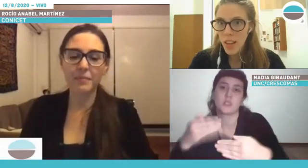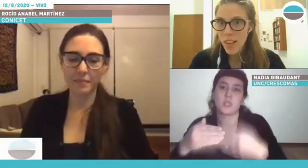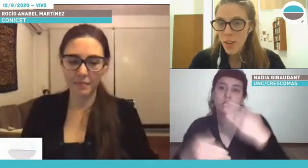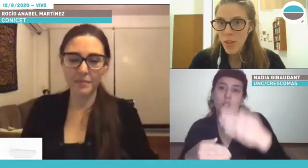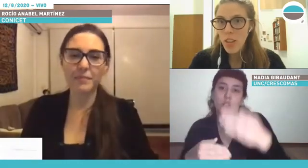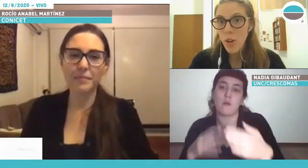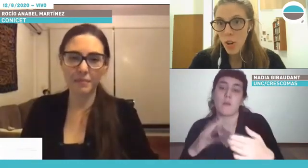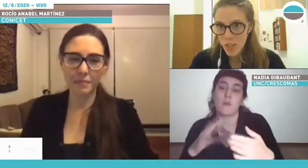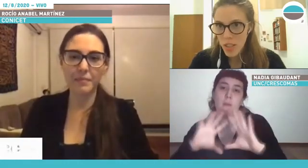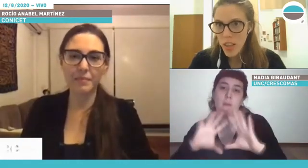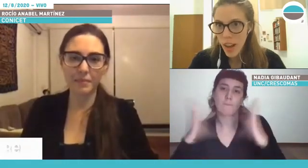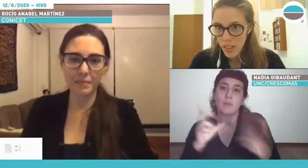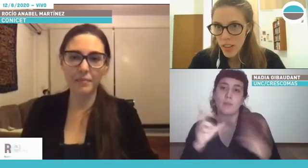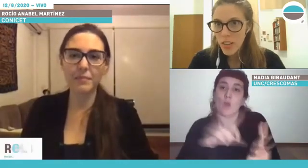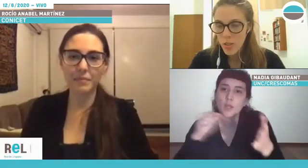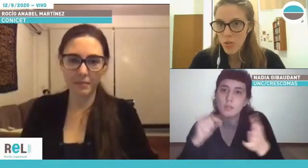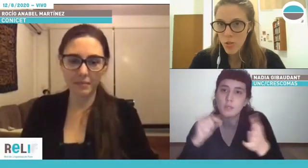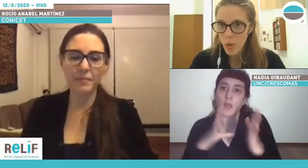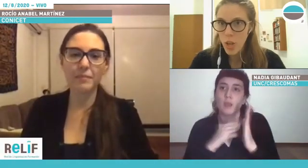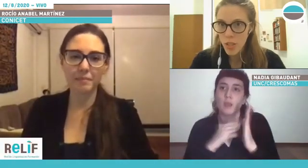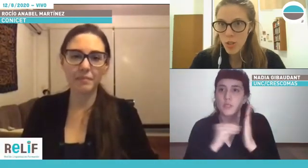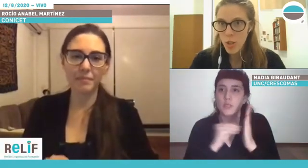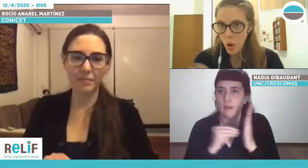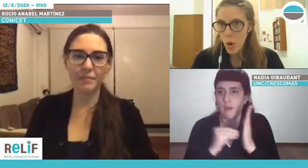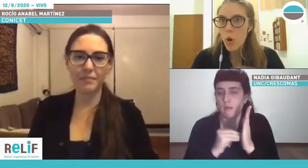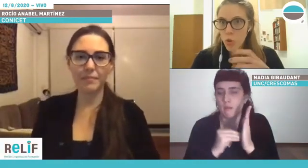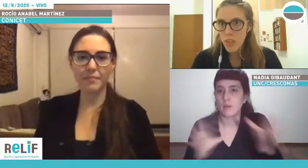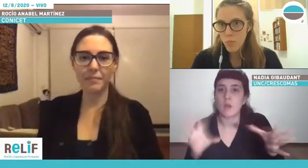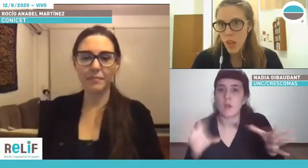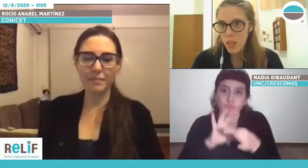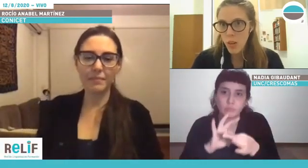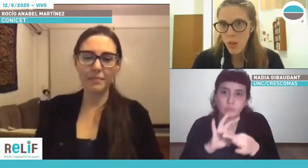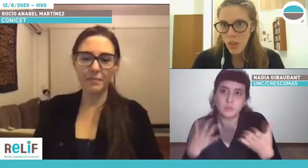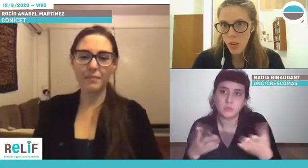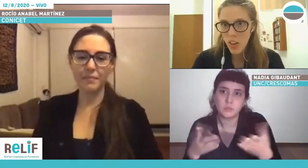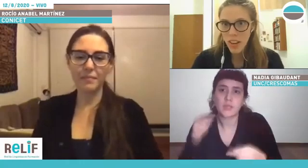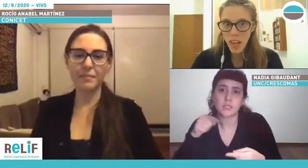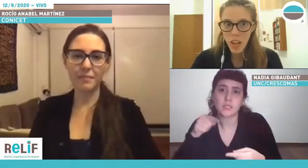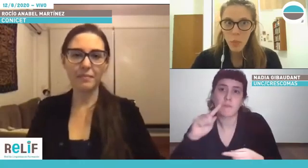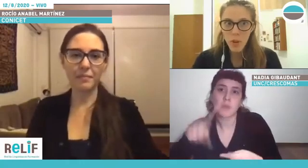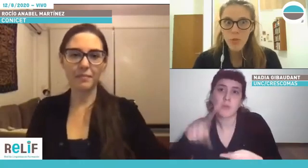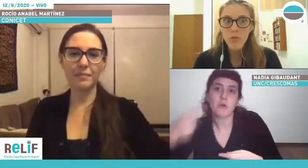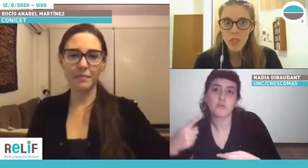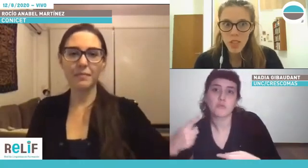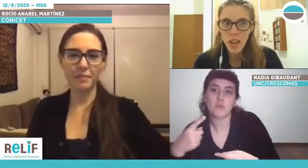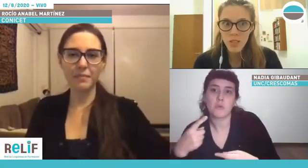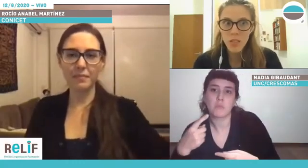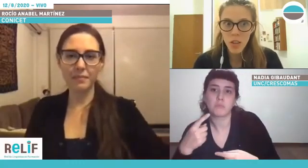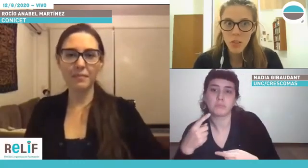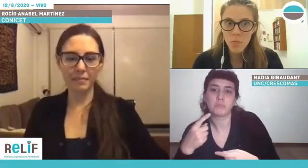y de iconicidad, que o como otro aspecto con el que